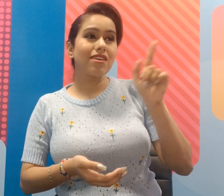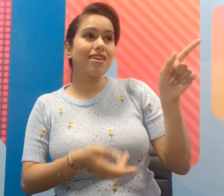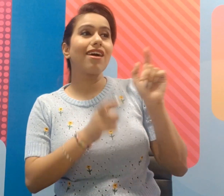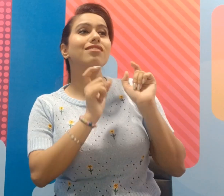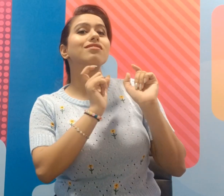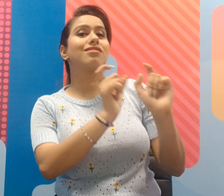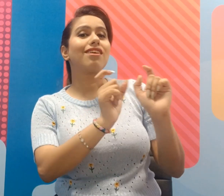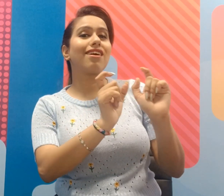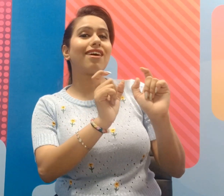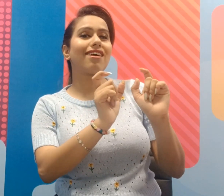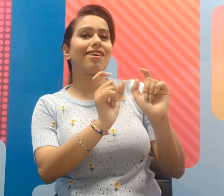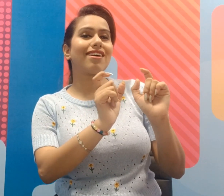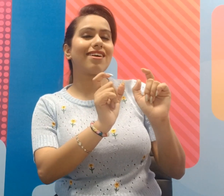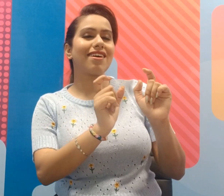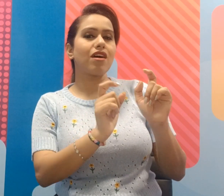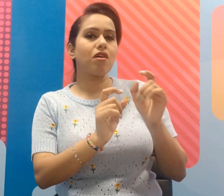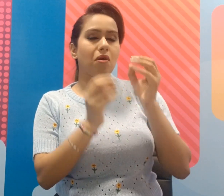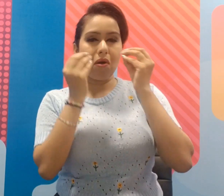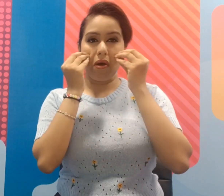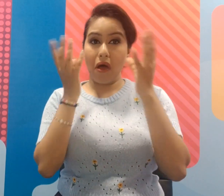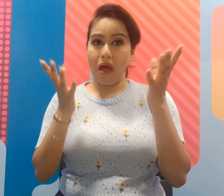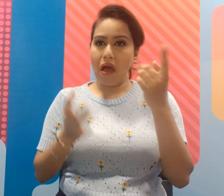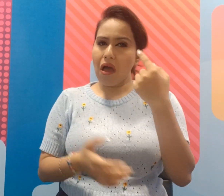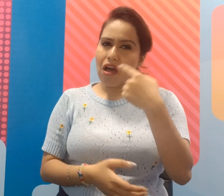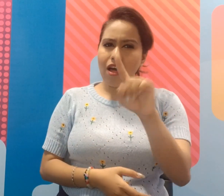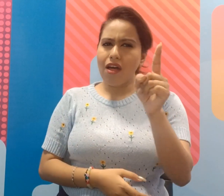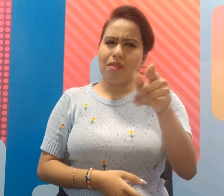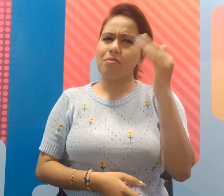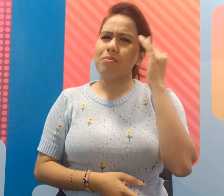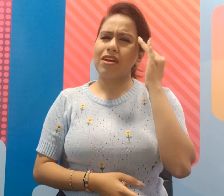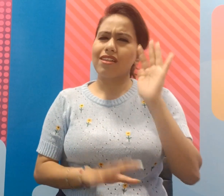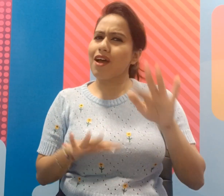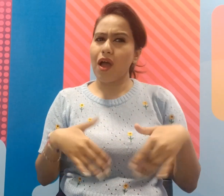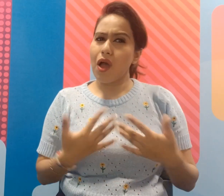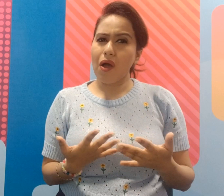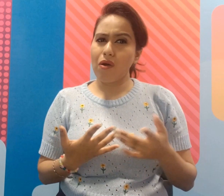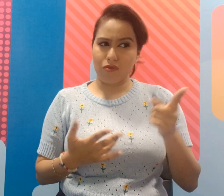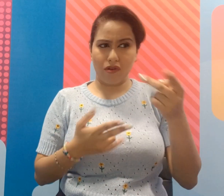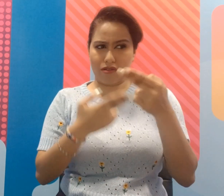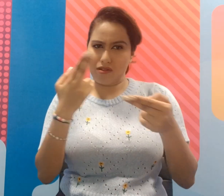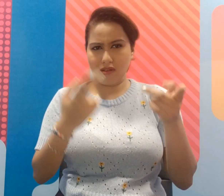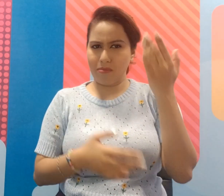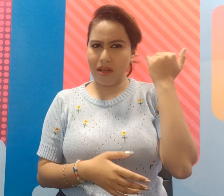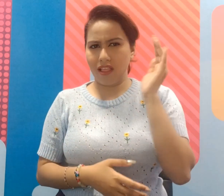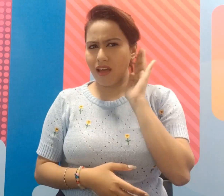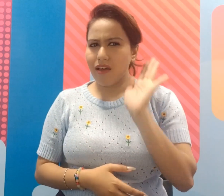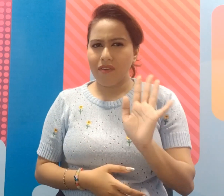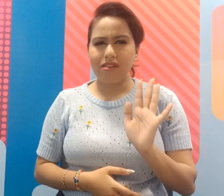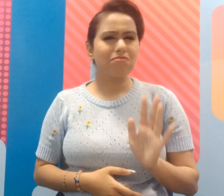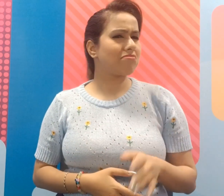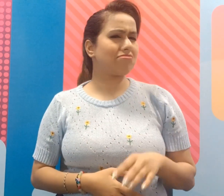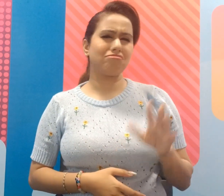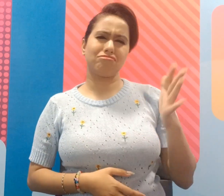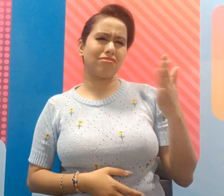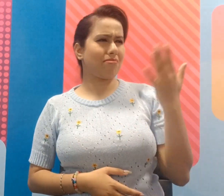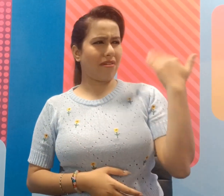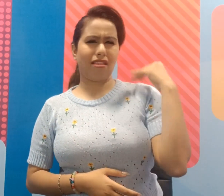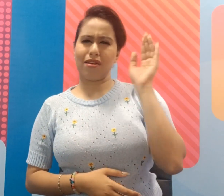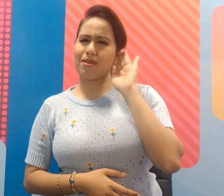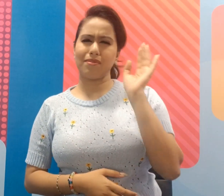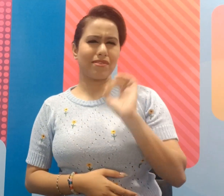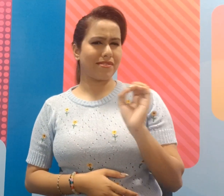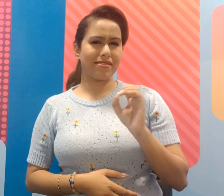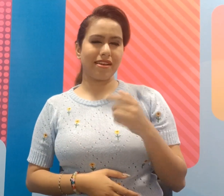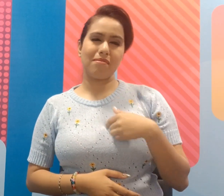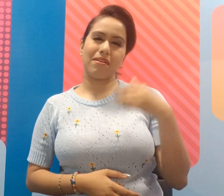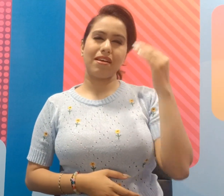प्रोफेसर चौंक गए, उन्होंने कहा सही जवाब है, लेकिन तुम्हें कैसे पता, तुमने कहानी सुन रखी थी। उस लड़के ने कहा नहीं सर, मैंने कहानी नहीं सुनी हुई थी। मेरी बीमार माँ भी